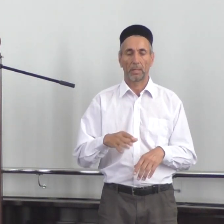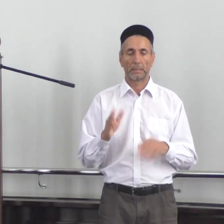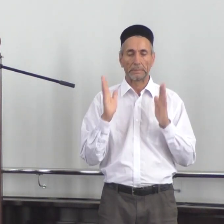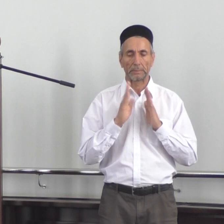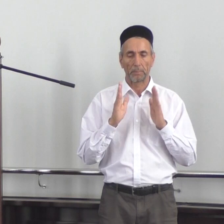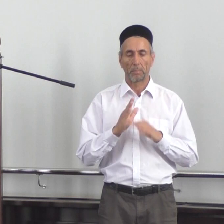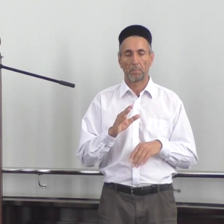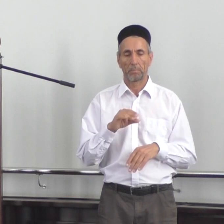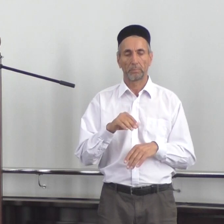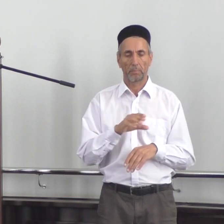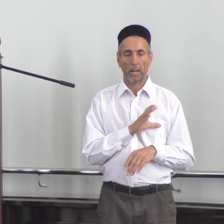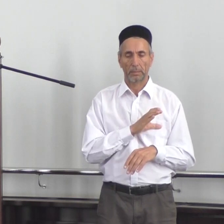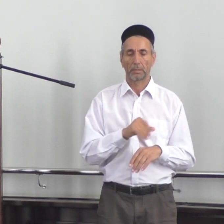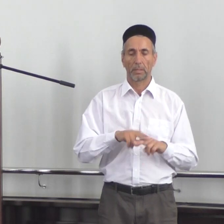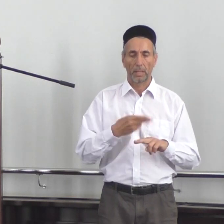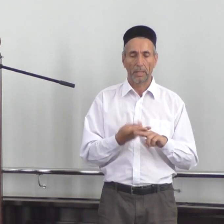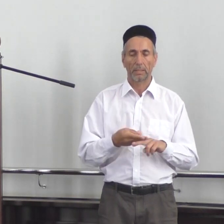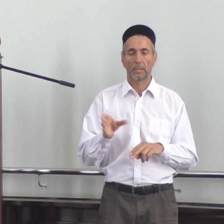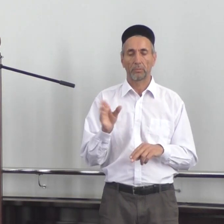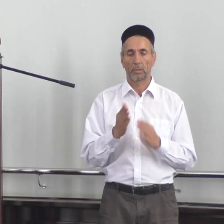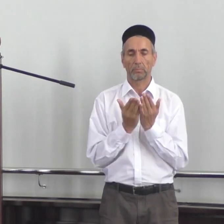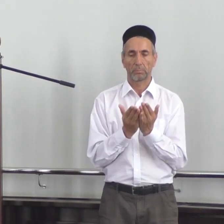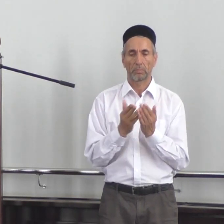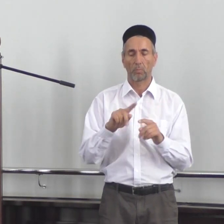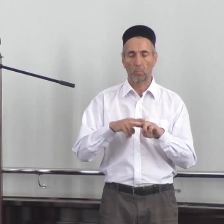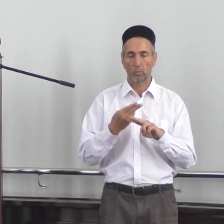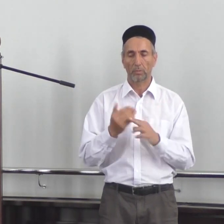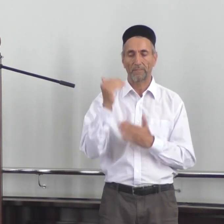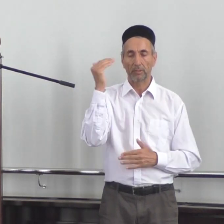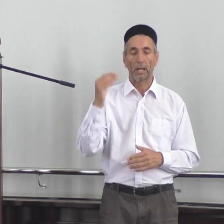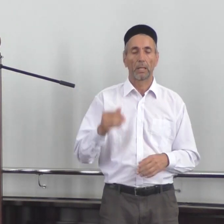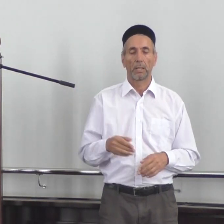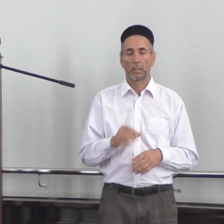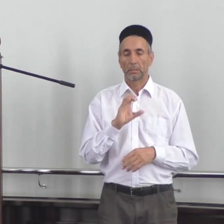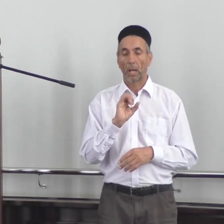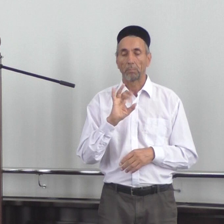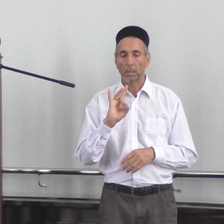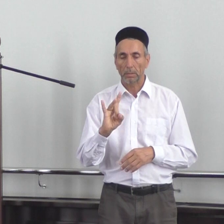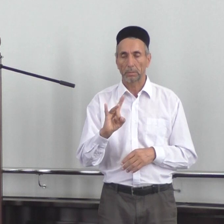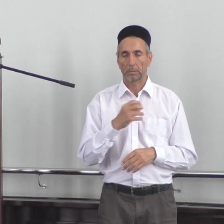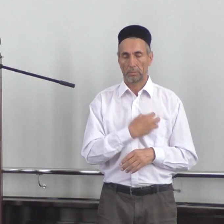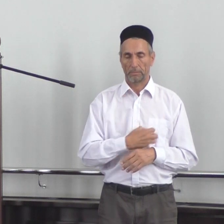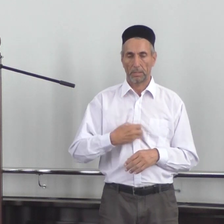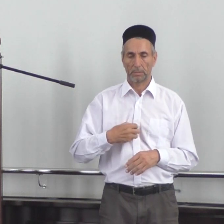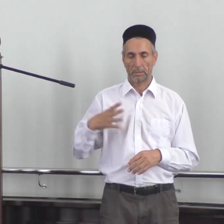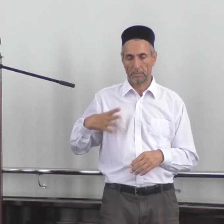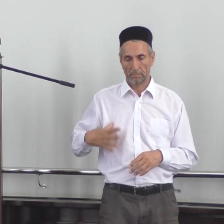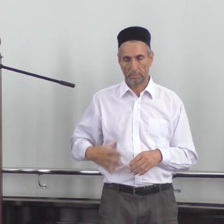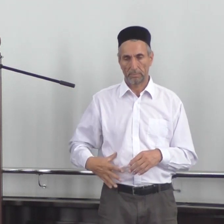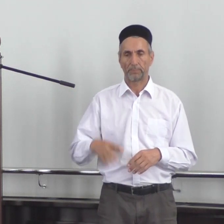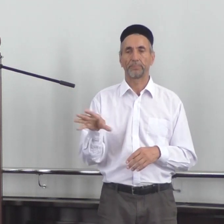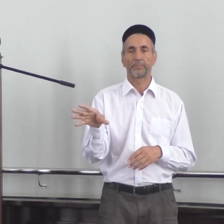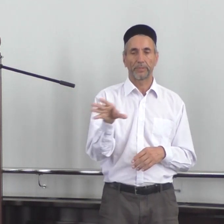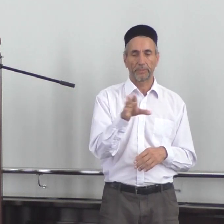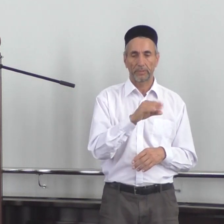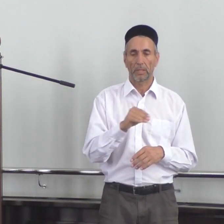байлыгын, Аллаһтан ниғмәтен, кудрәтен сорыйбыз. Шуның өчен җәмәгать сабыр итеп, менә әлбәттә